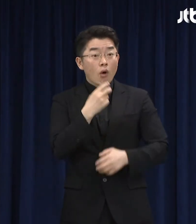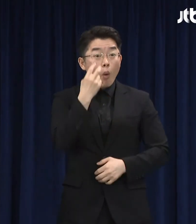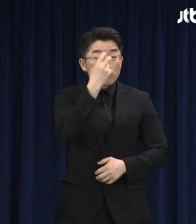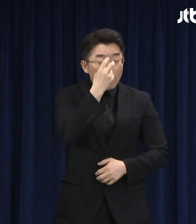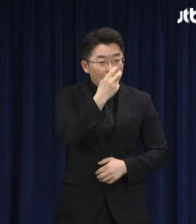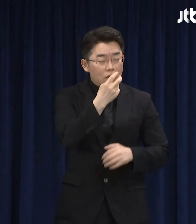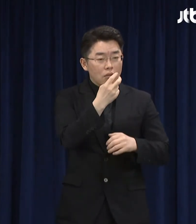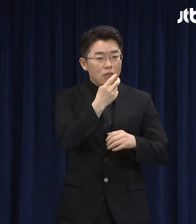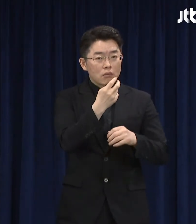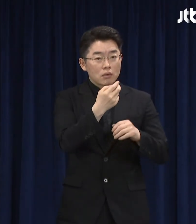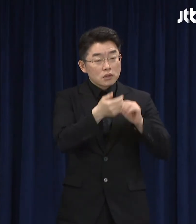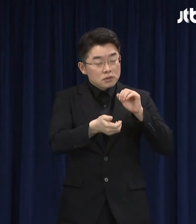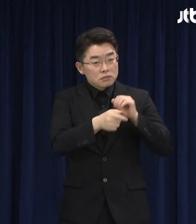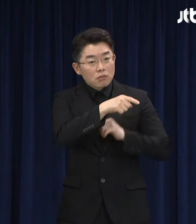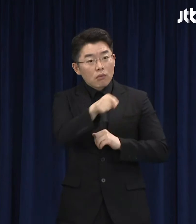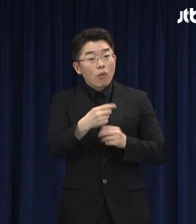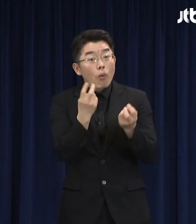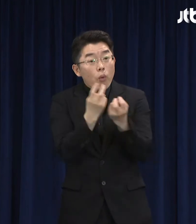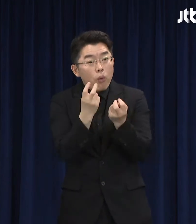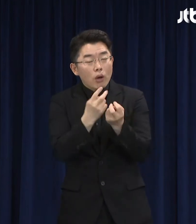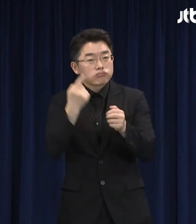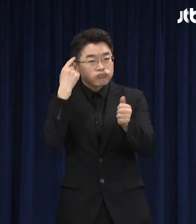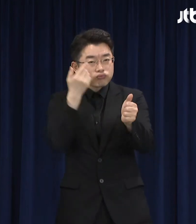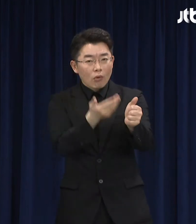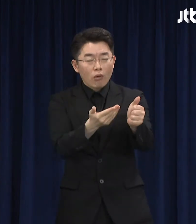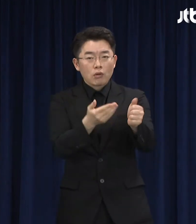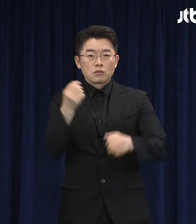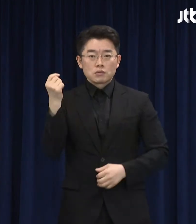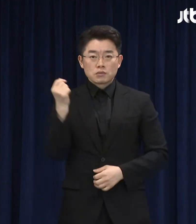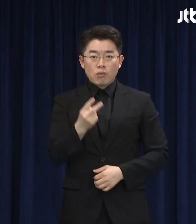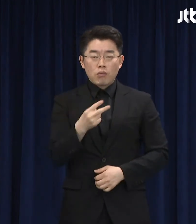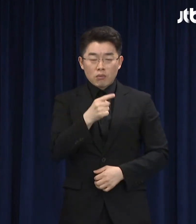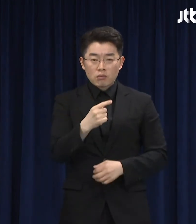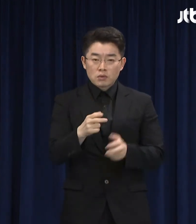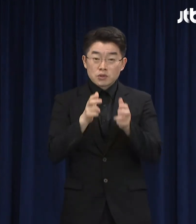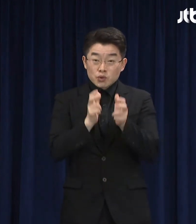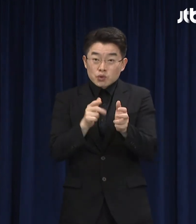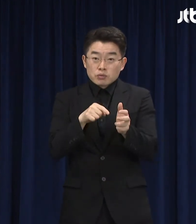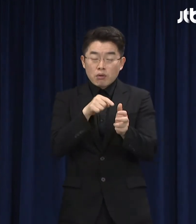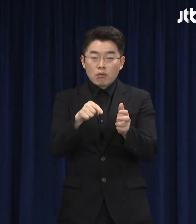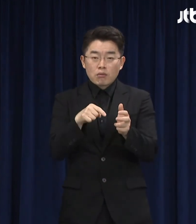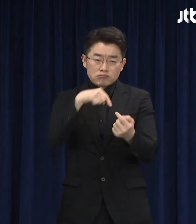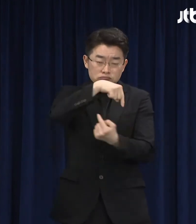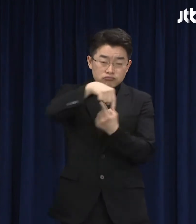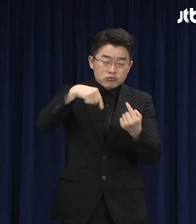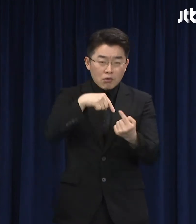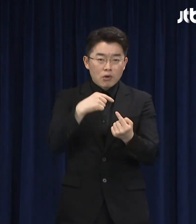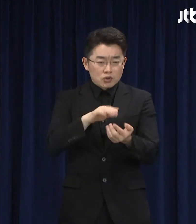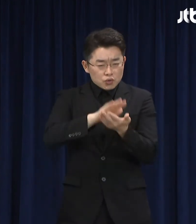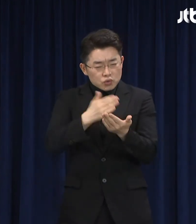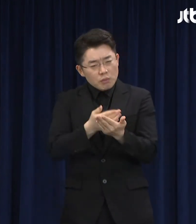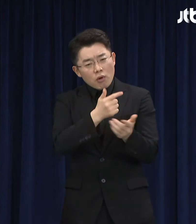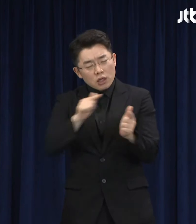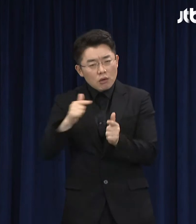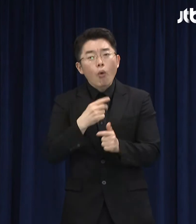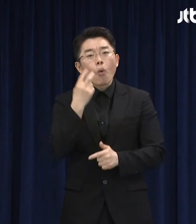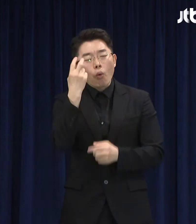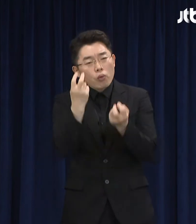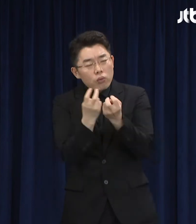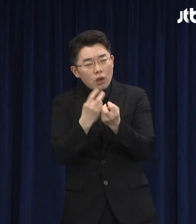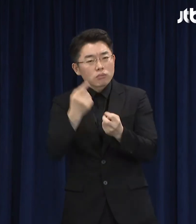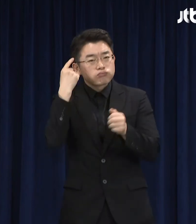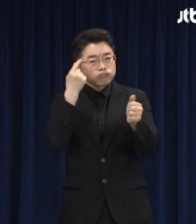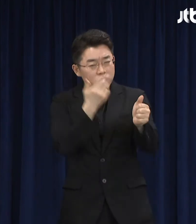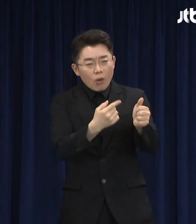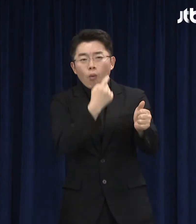어떤 항목으로 점검을 할 것인지, 그리고 유지 관리는 어떻게 해나갈 것인지 하는 부분에 대해서